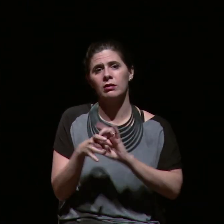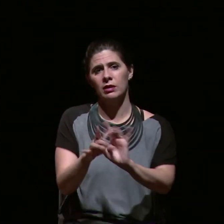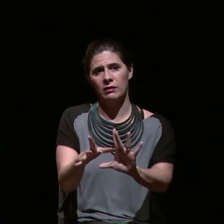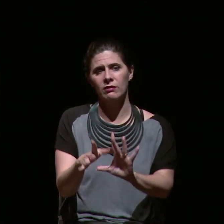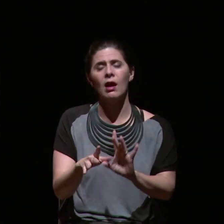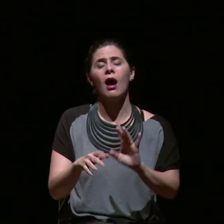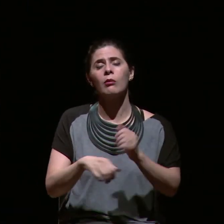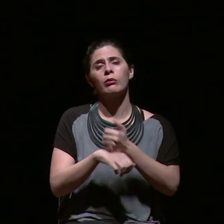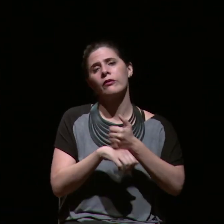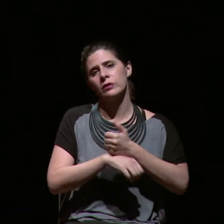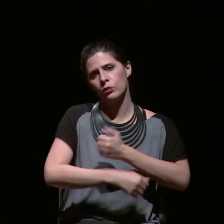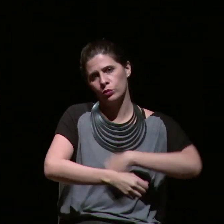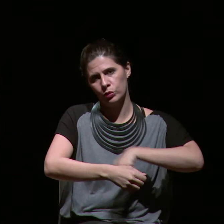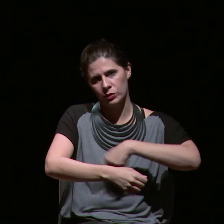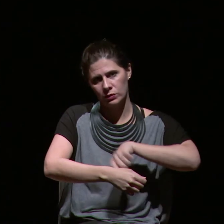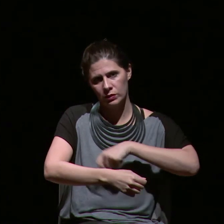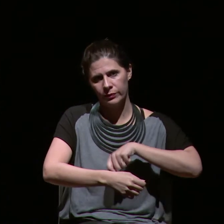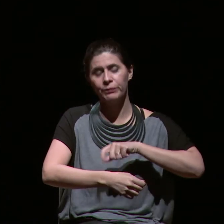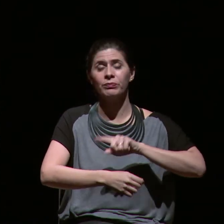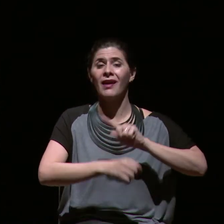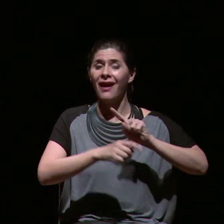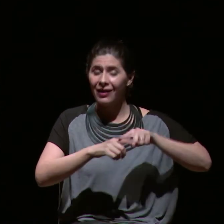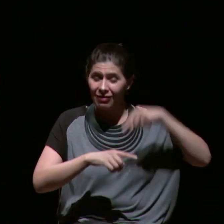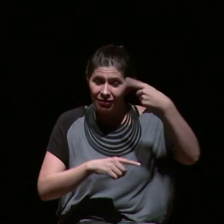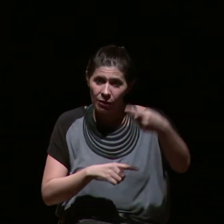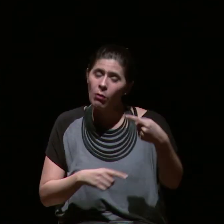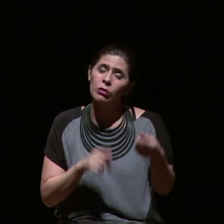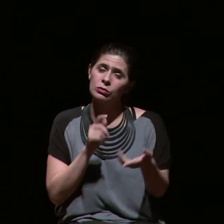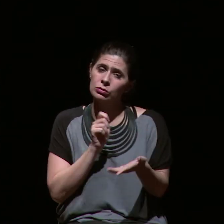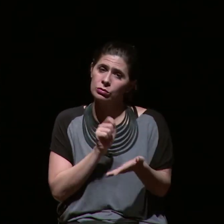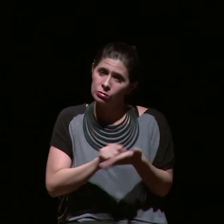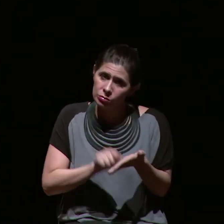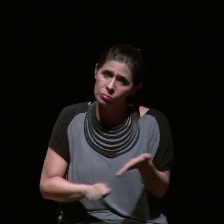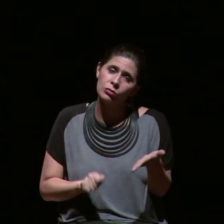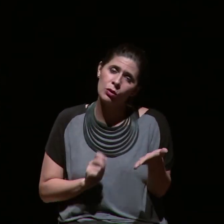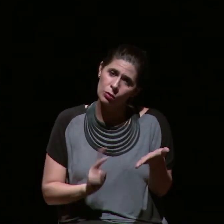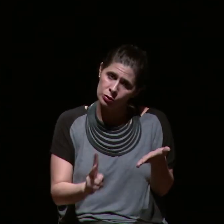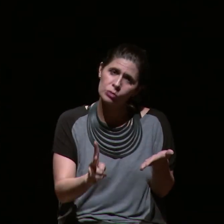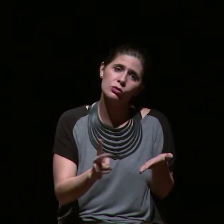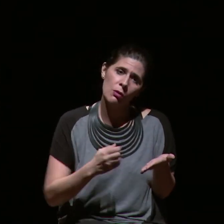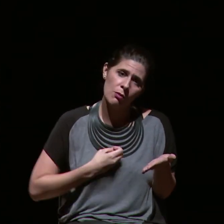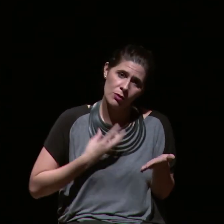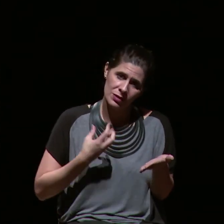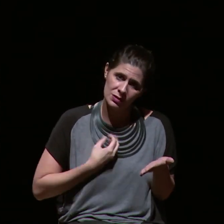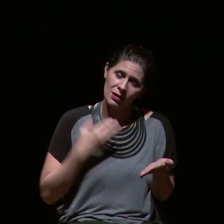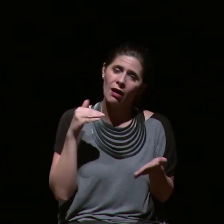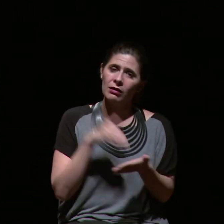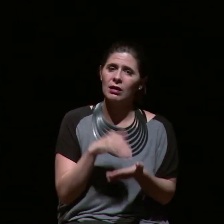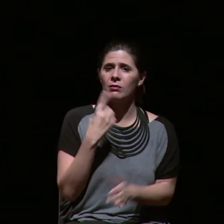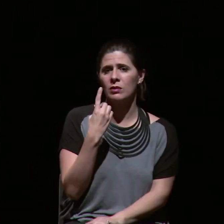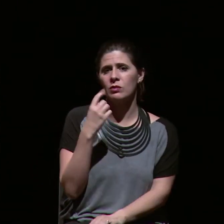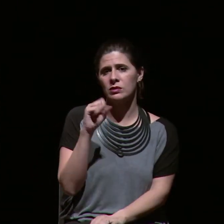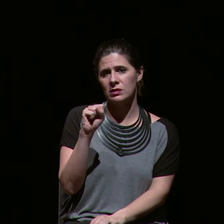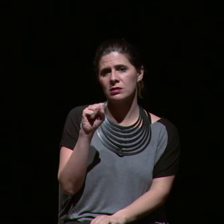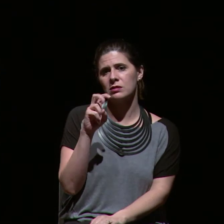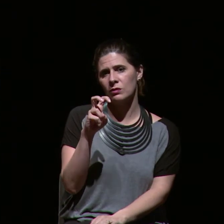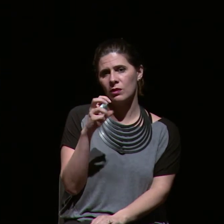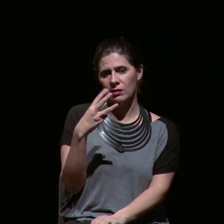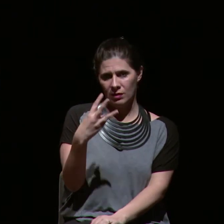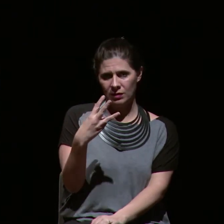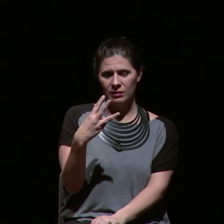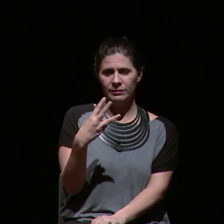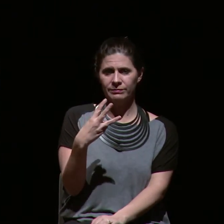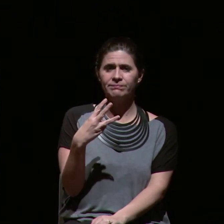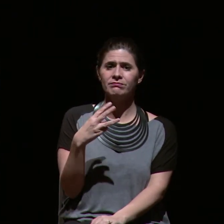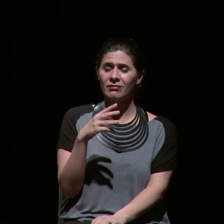1842, e continuou escrevendo poemas até o ano de 1843. Após isso, deixou de ser útil à aristocracia açucareira,